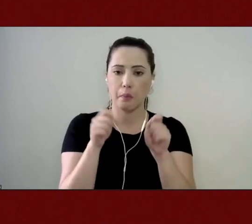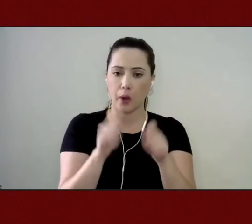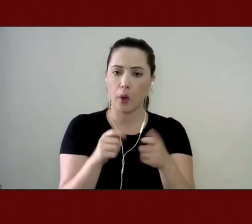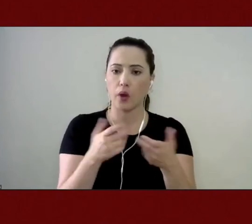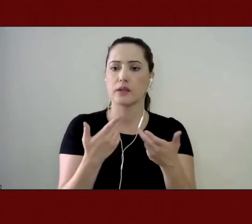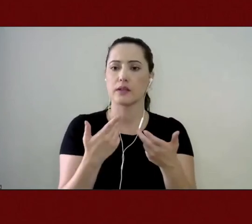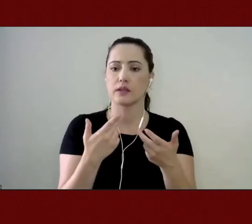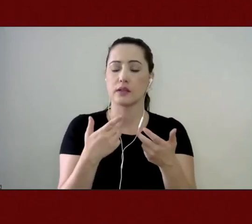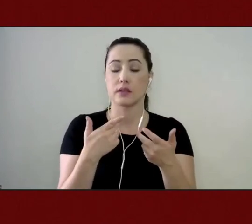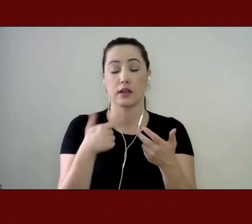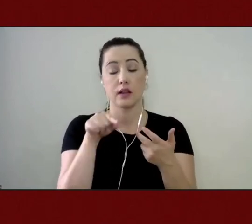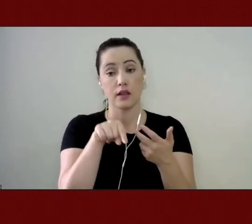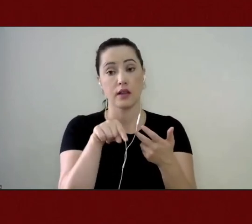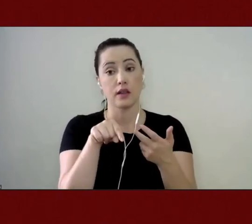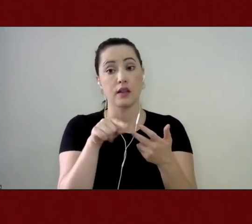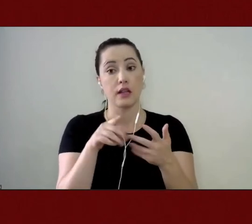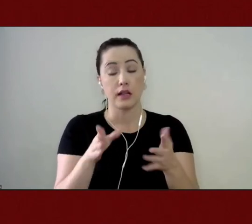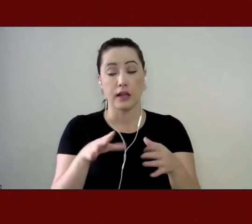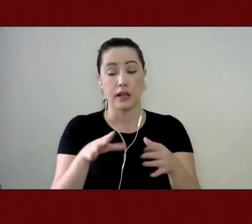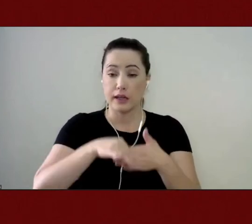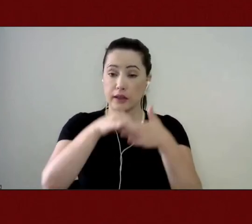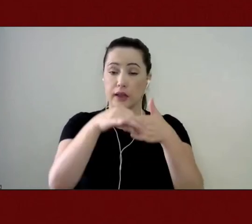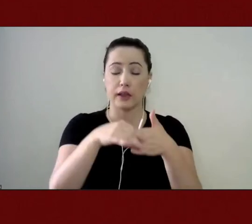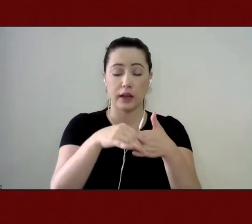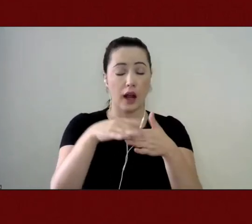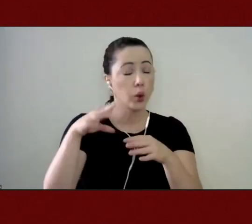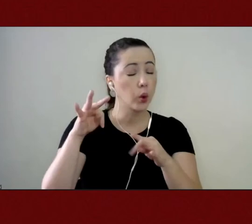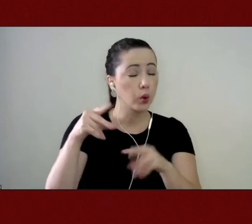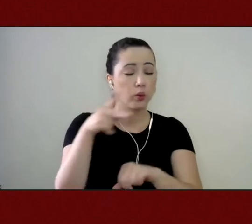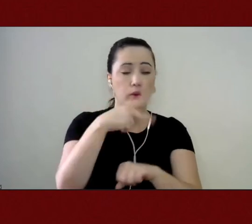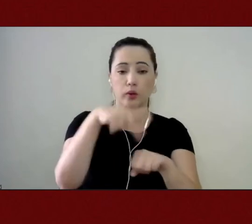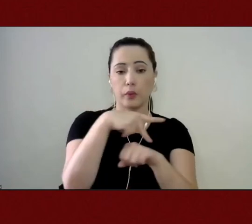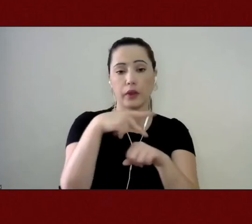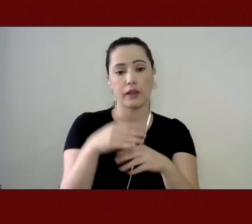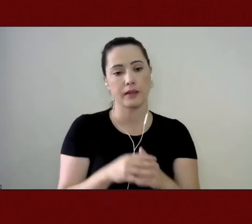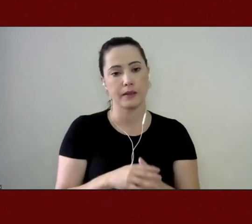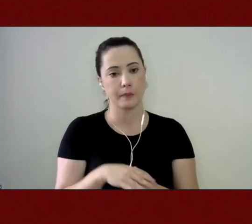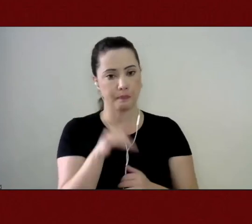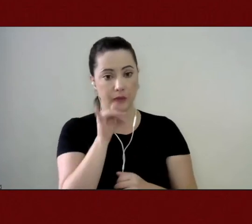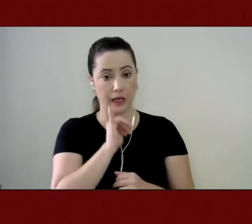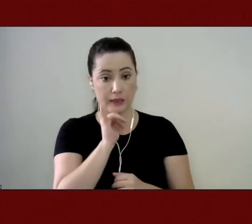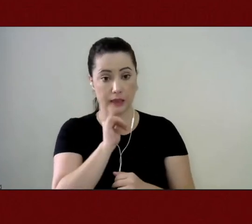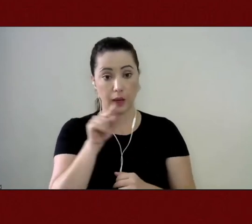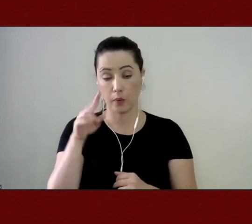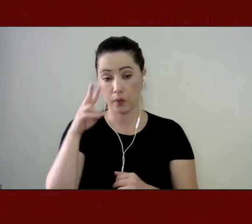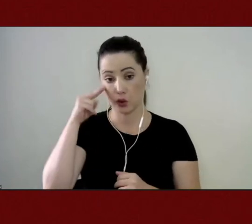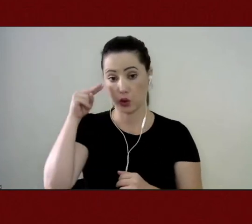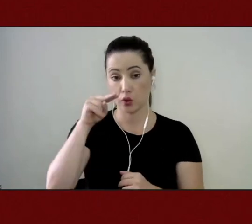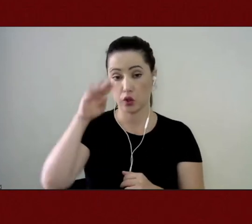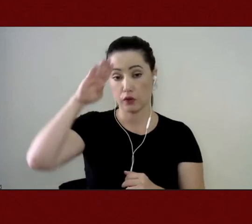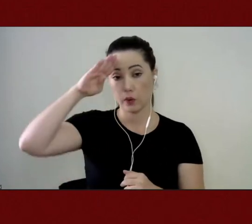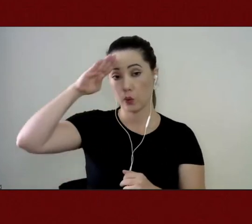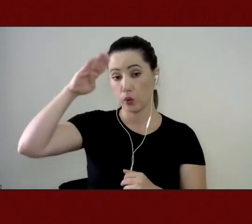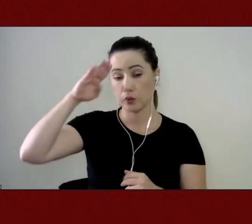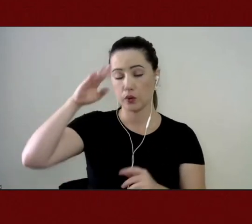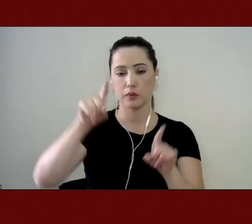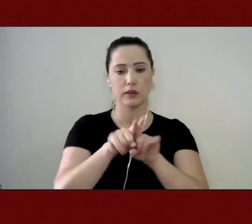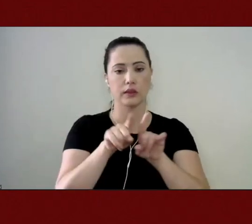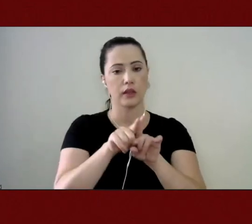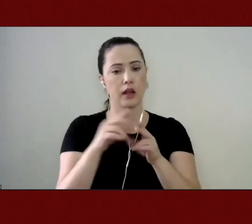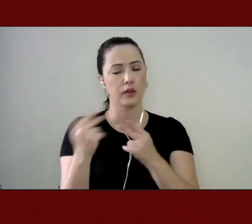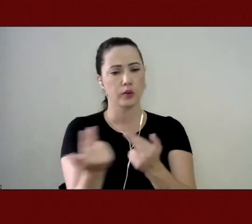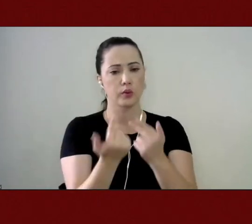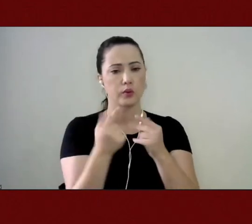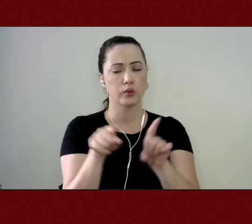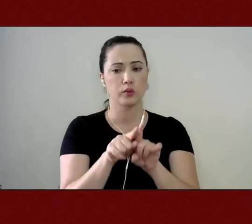exemplo é oferecido pelos militares, que no Brasil, como em outras realidades, representam uma força com ideias sociais avançadas,